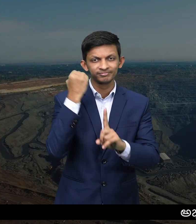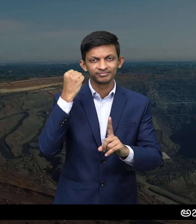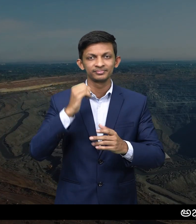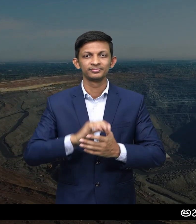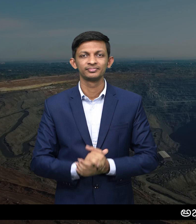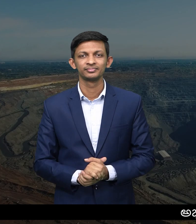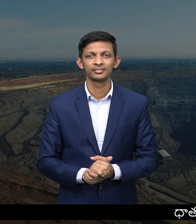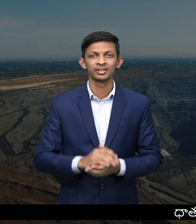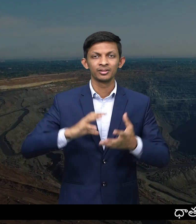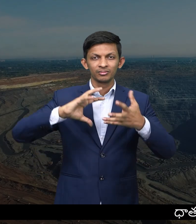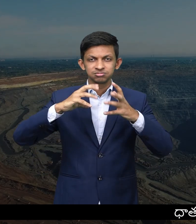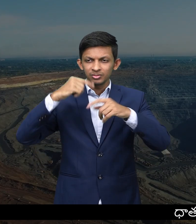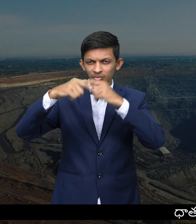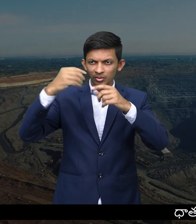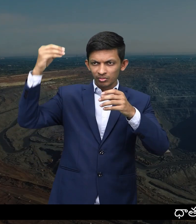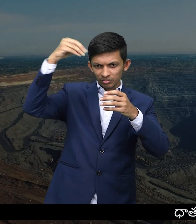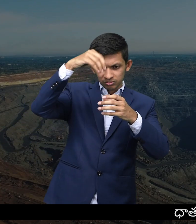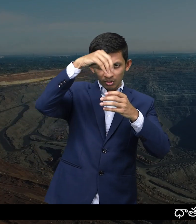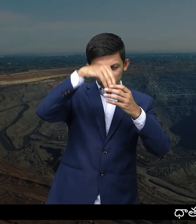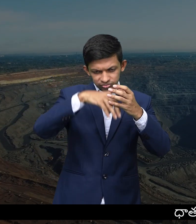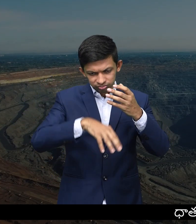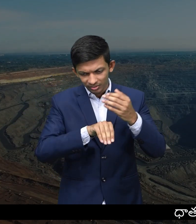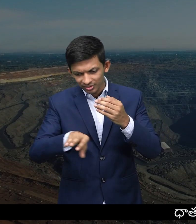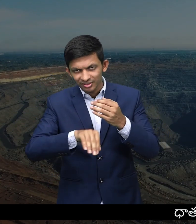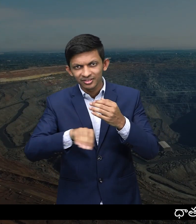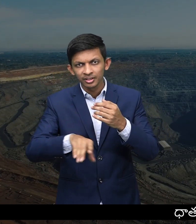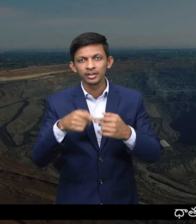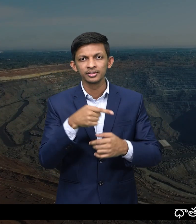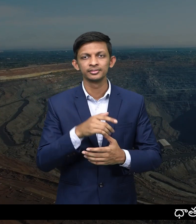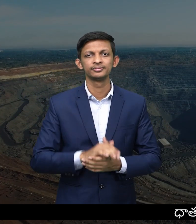ఫలితం: ధాతు సాంద్రీకరణ,